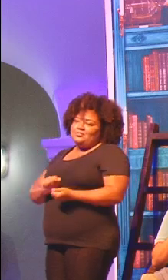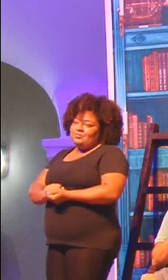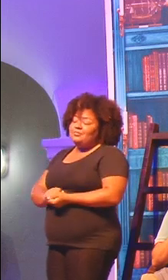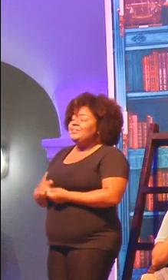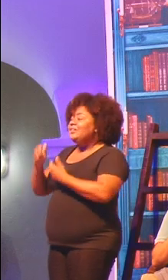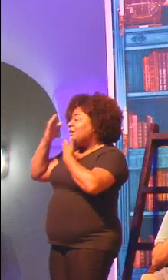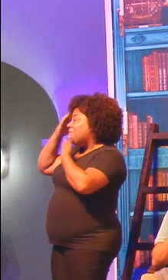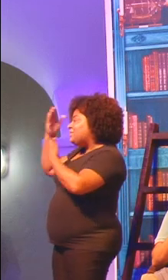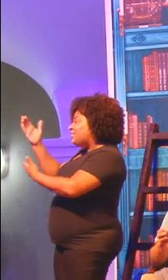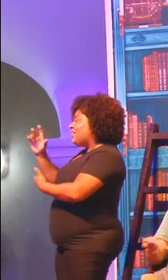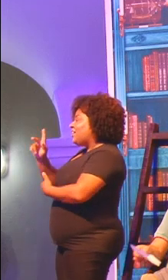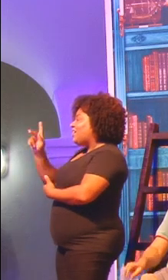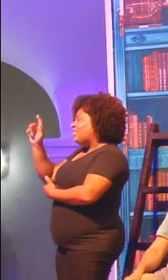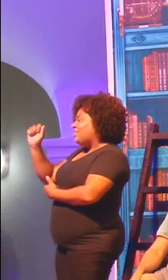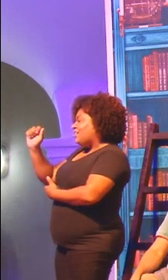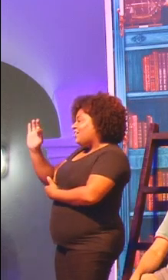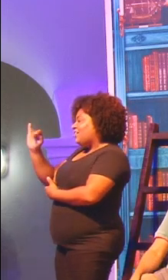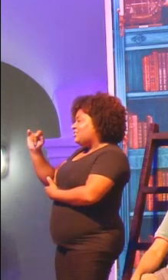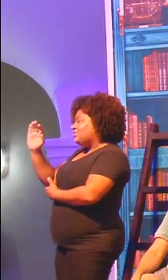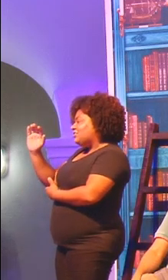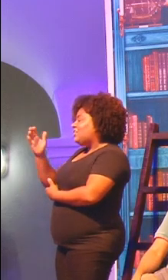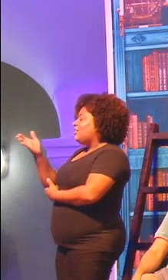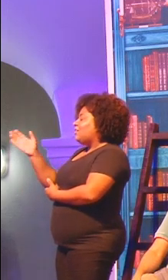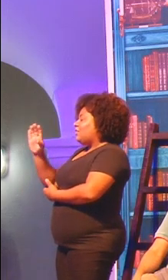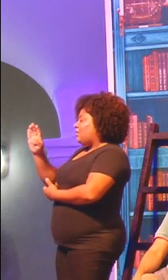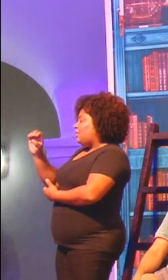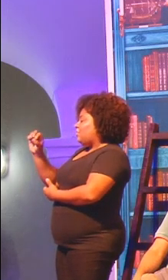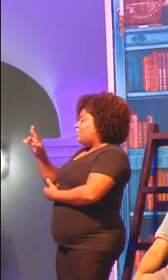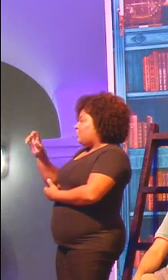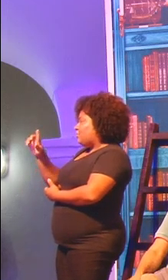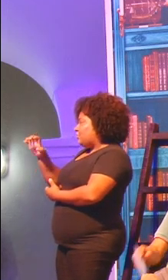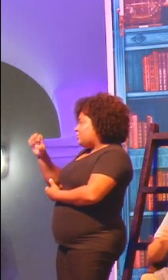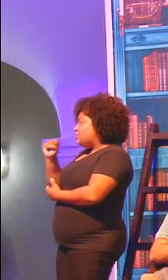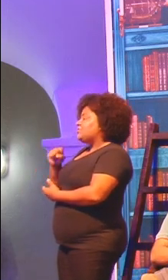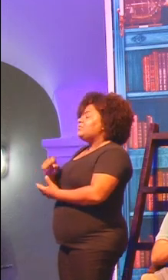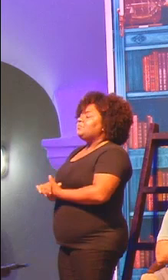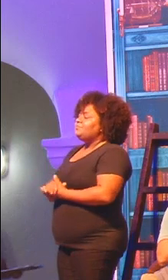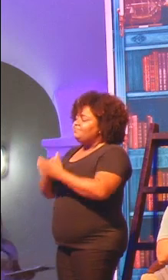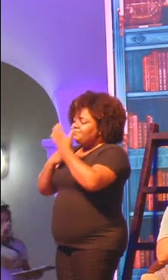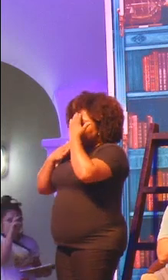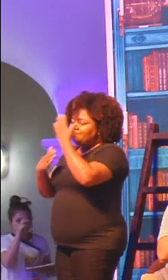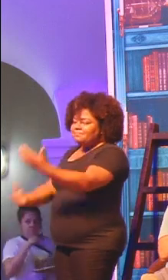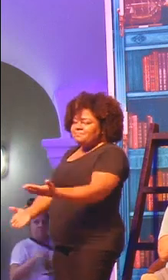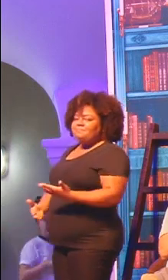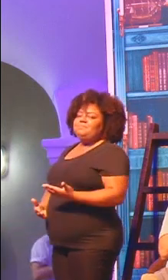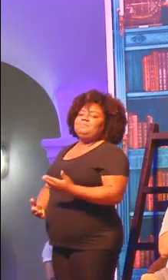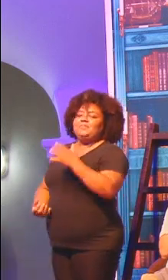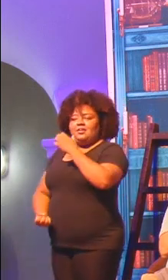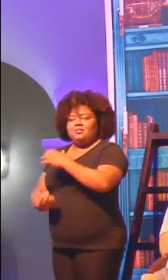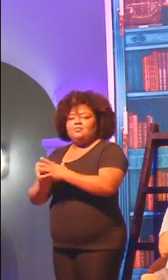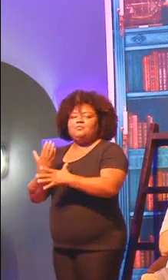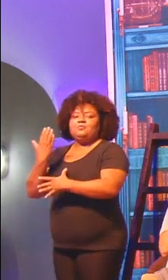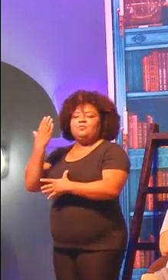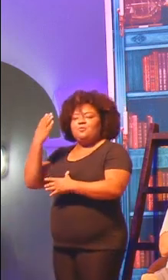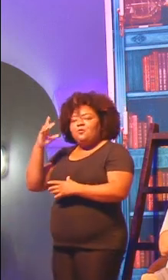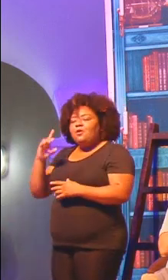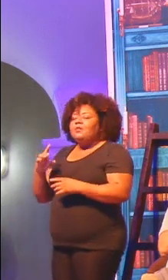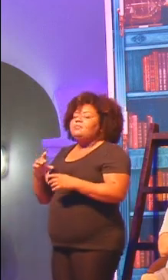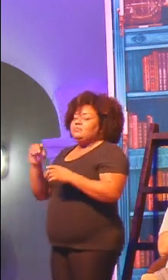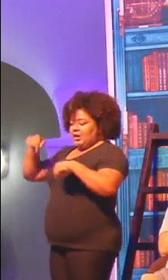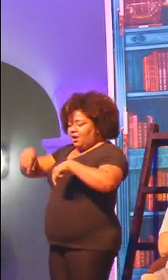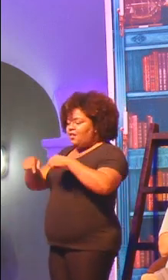ser a Kátia Borges, a curadora, né? Nossa poeta, escritora, Kátia Borges, curadora da Flica.